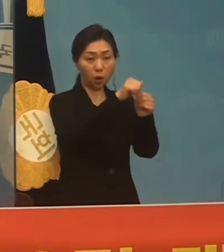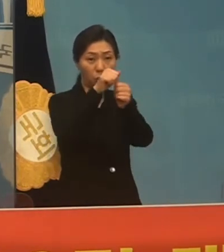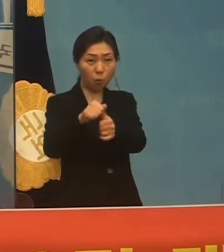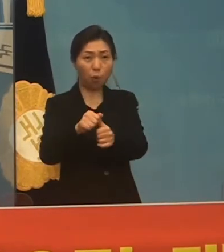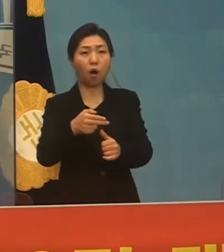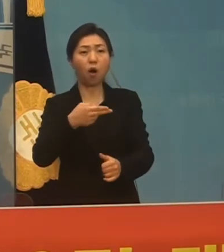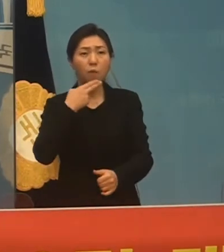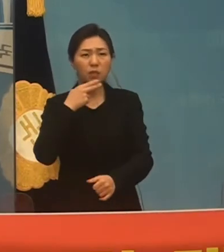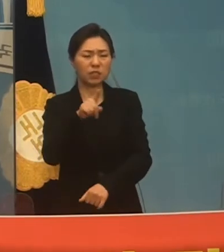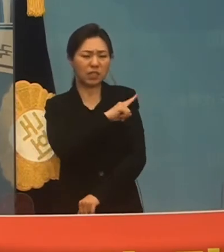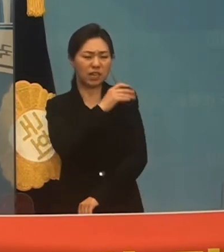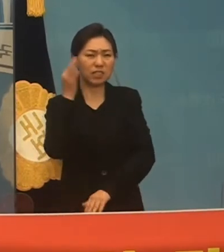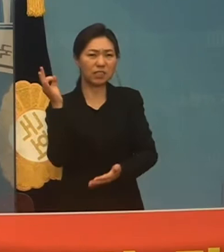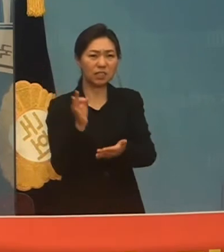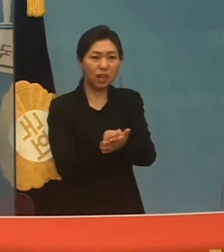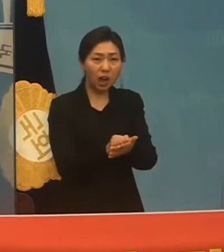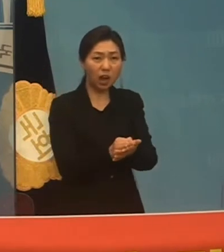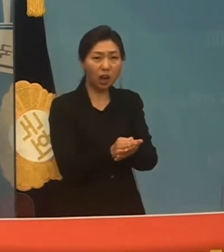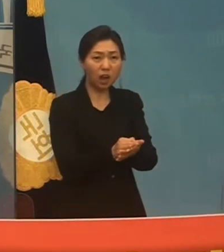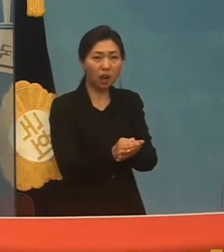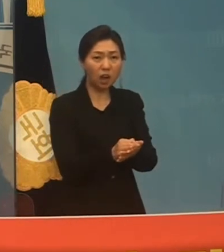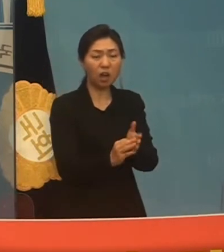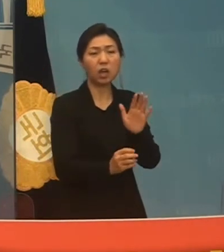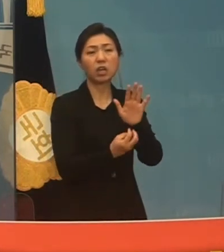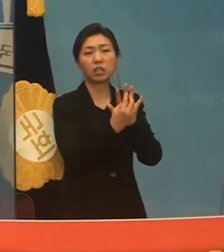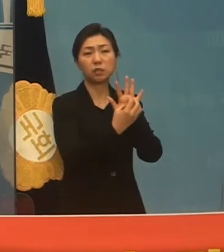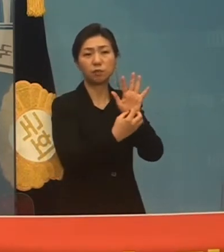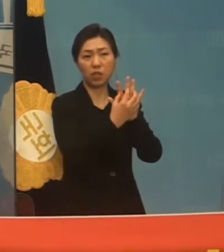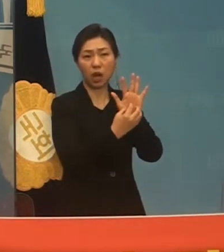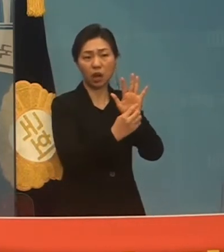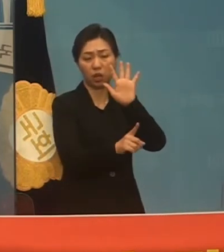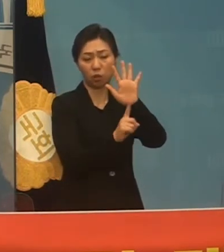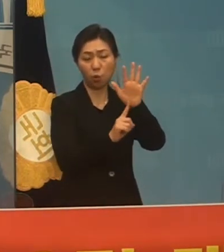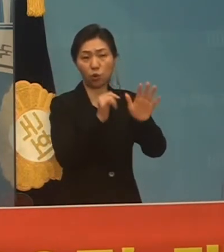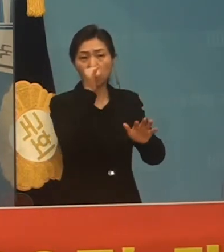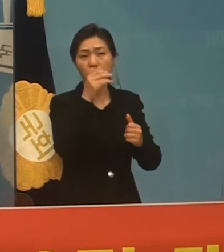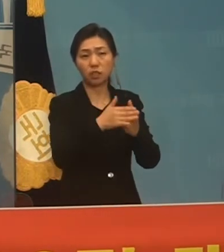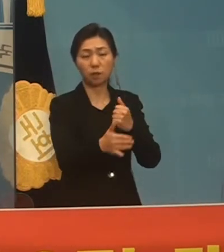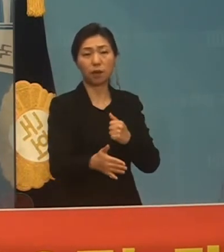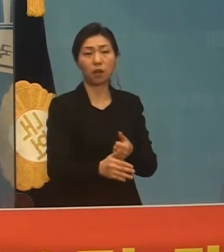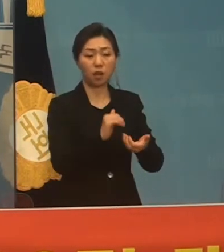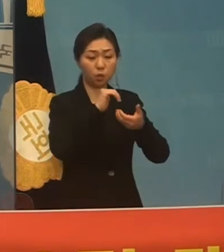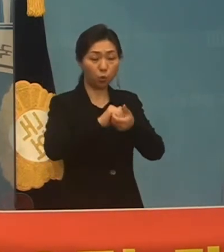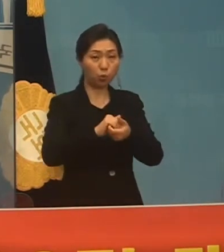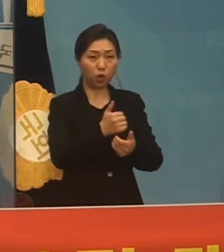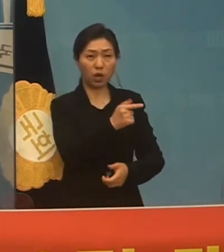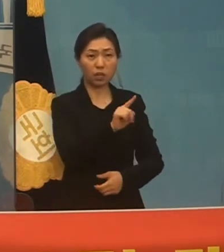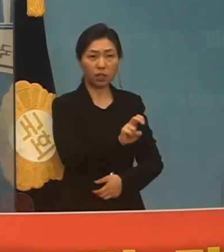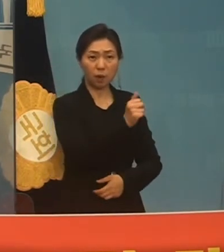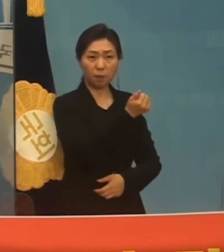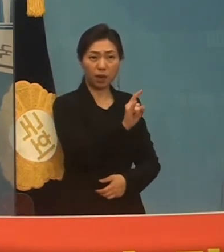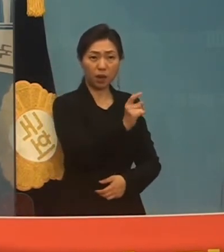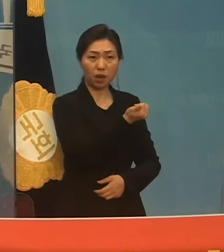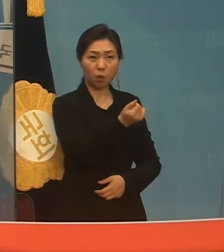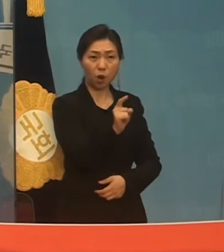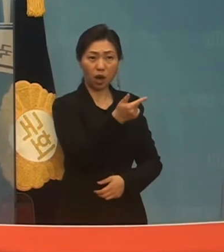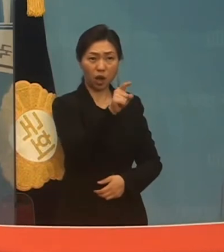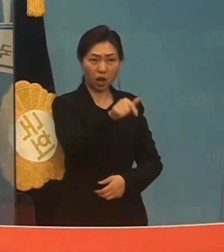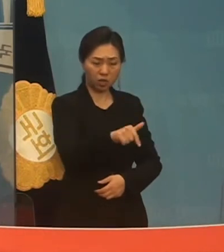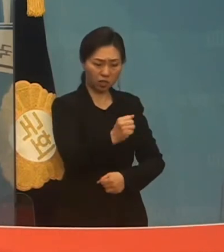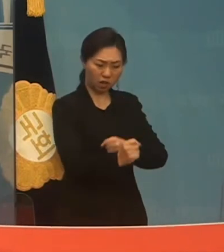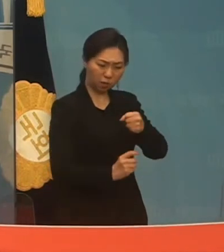최저가 입찰제를 시행했기 때문입니다. 이쯤 되면 농협과 남해화학은 수십 년을